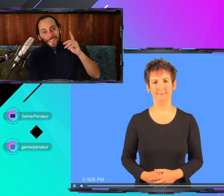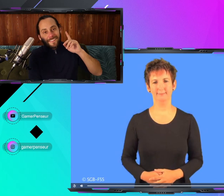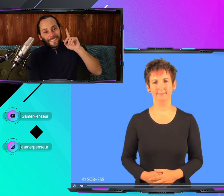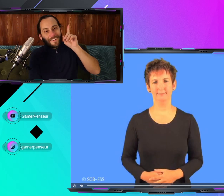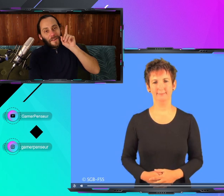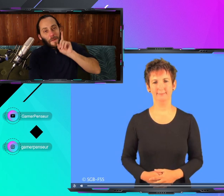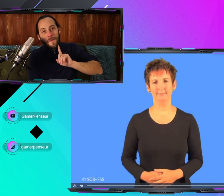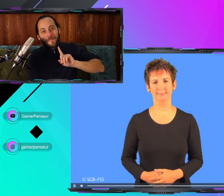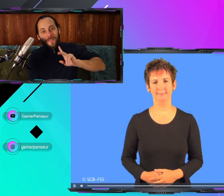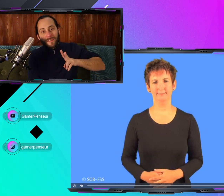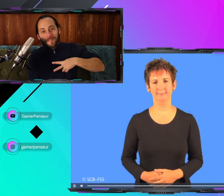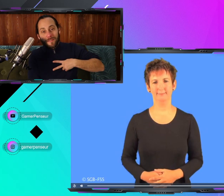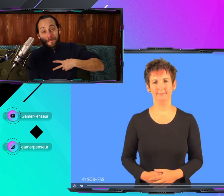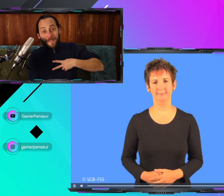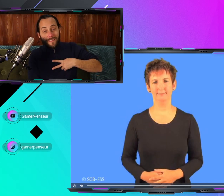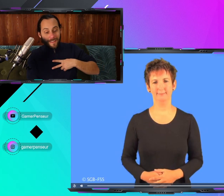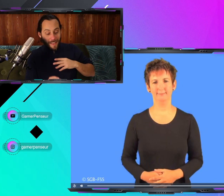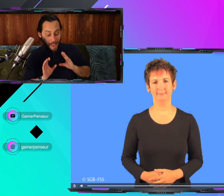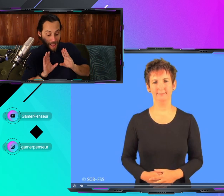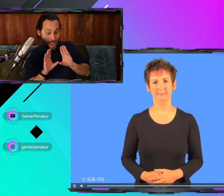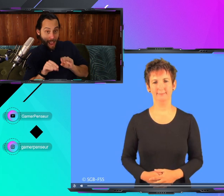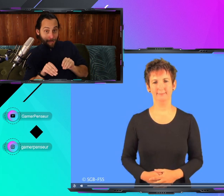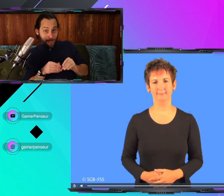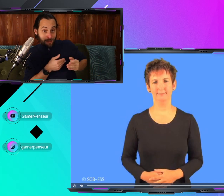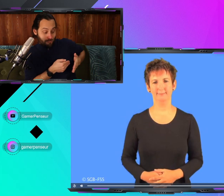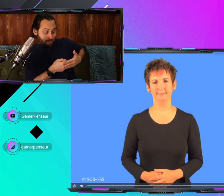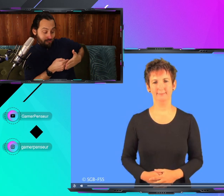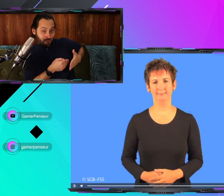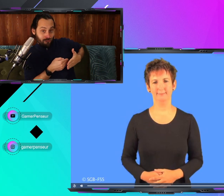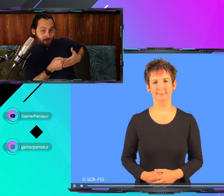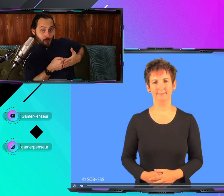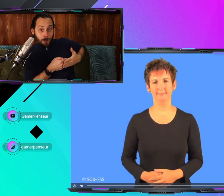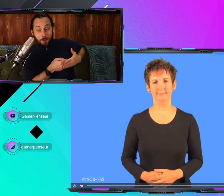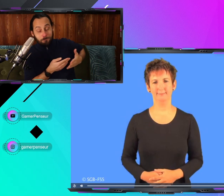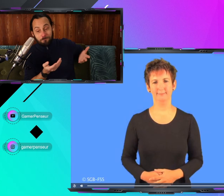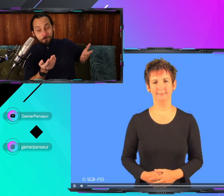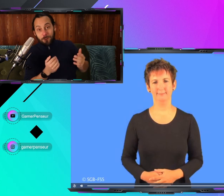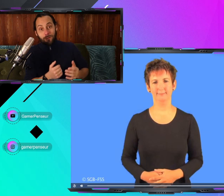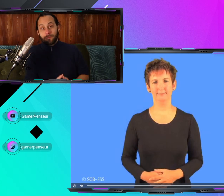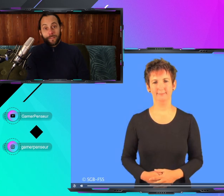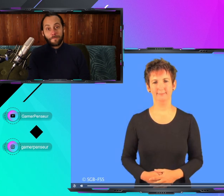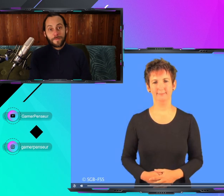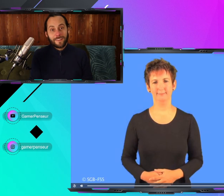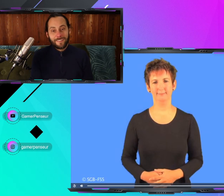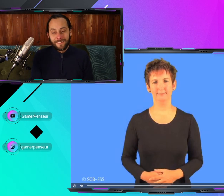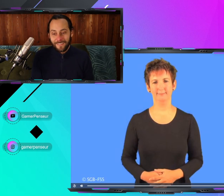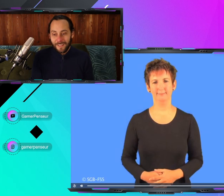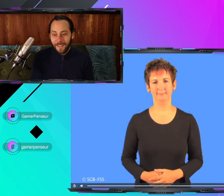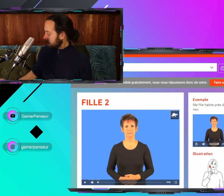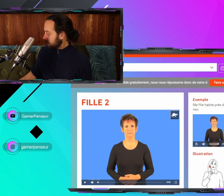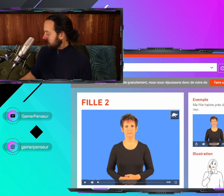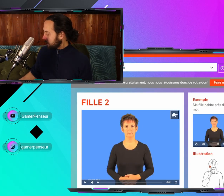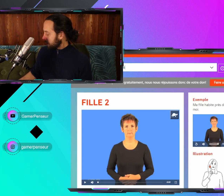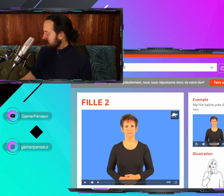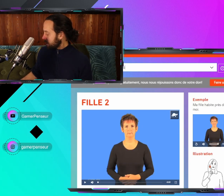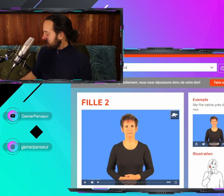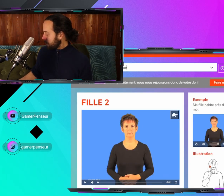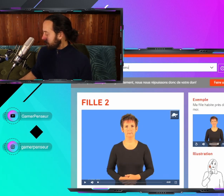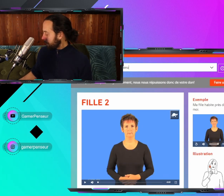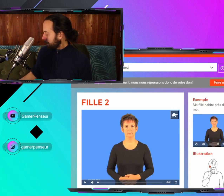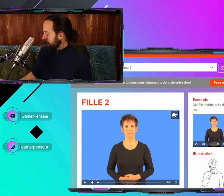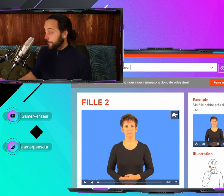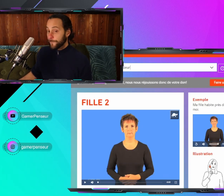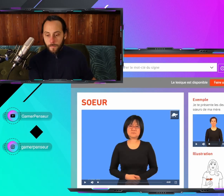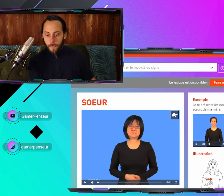essayé. Fipi habite tout près. Ça suffit. On regarde la